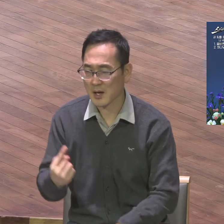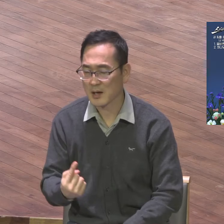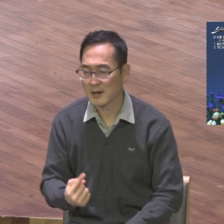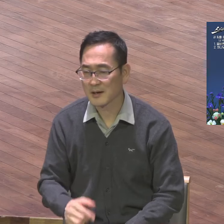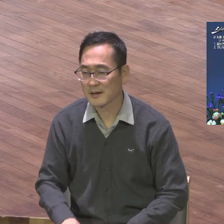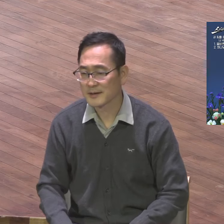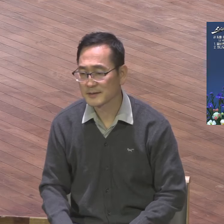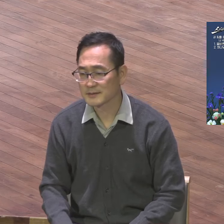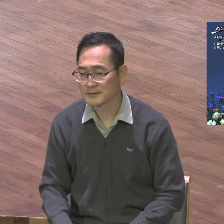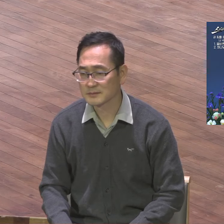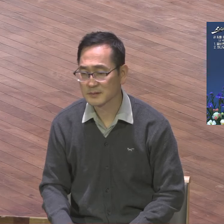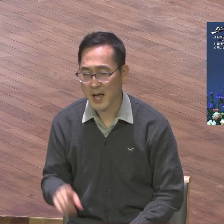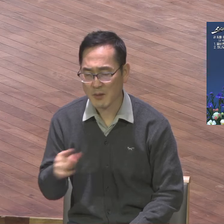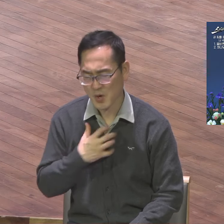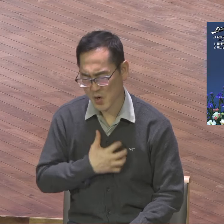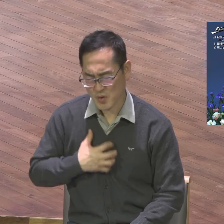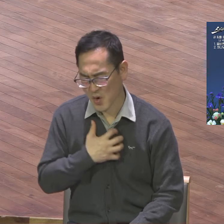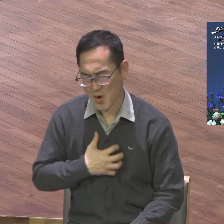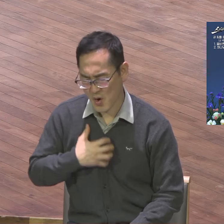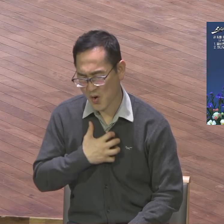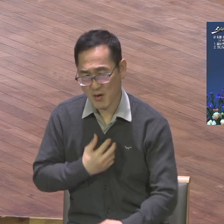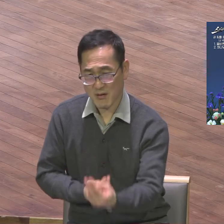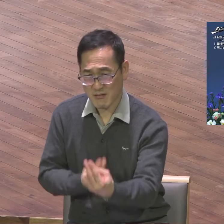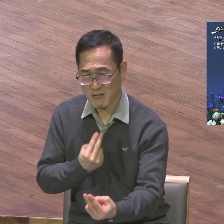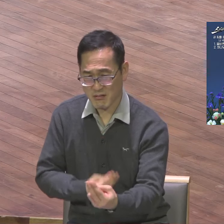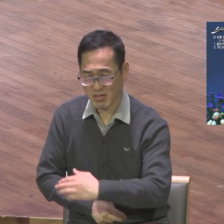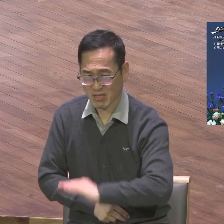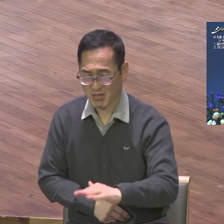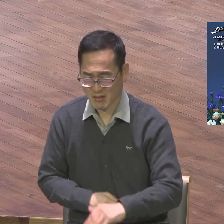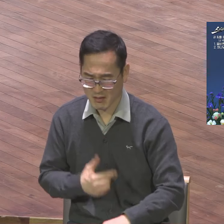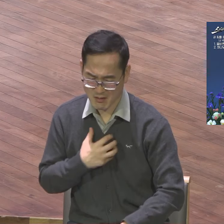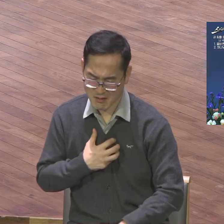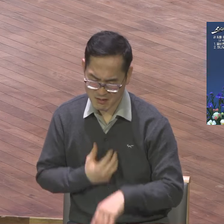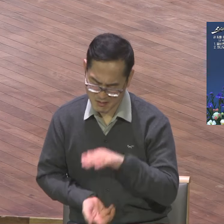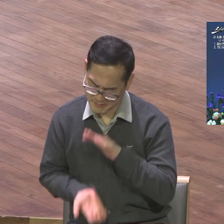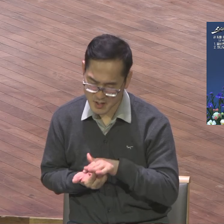아무리 여러분 걱정이 염려가 많아도 저보다 많겠냐고요.